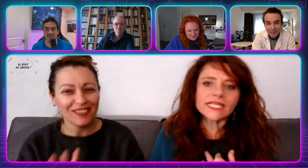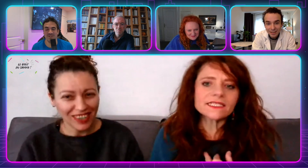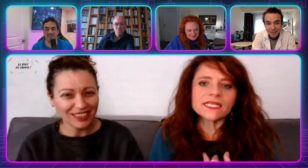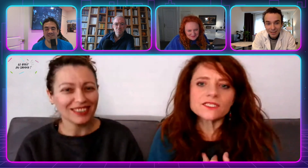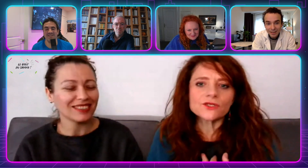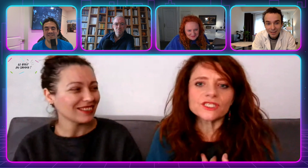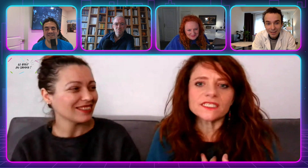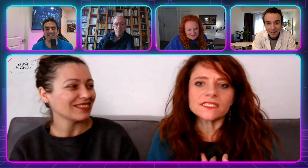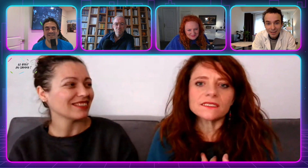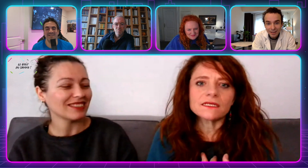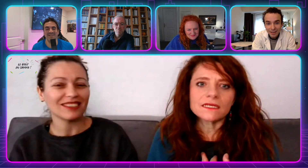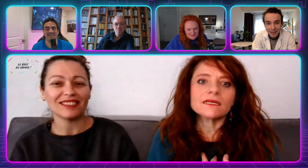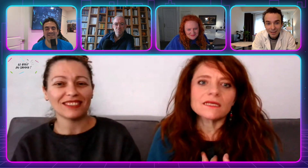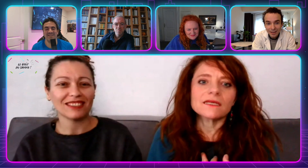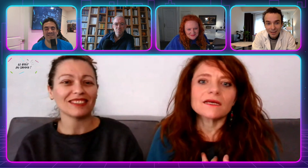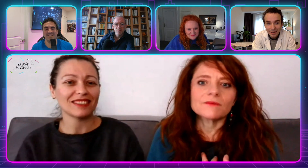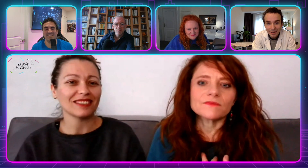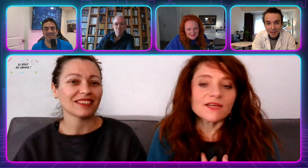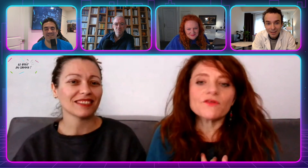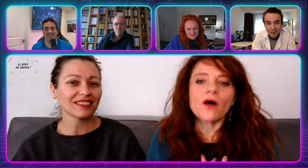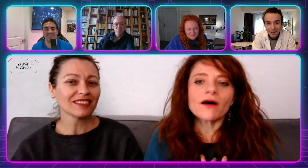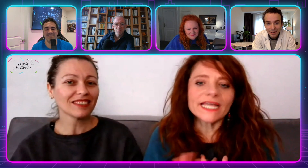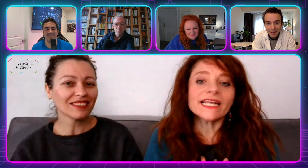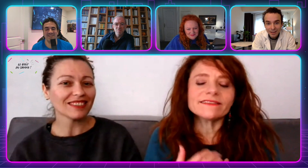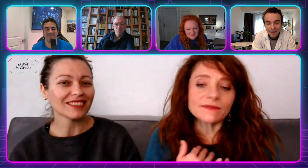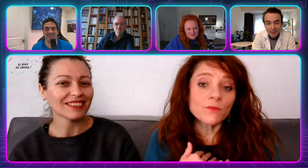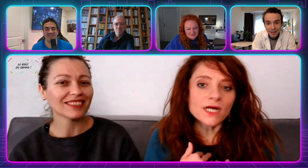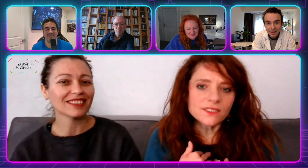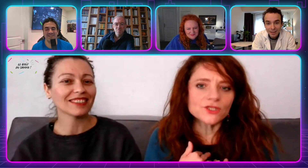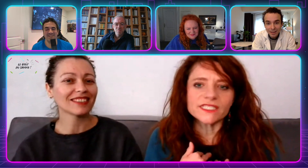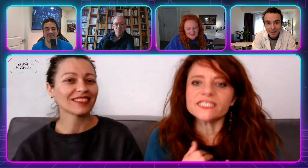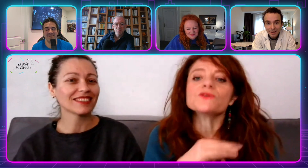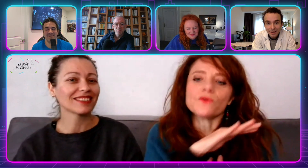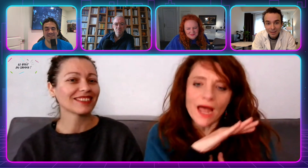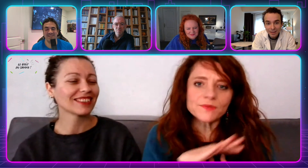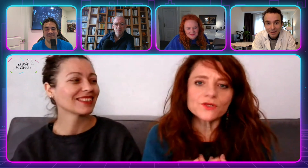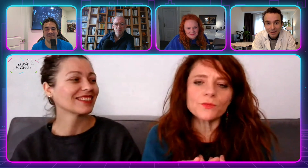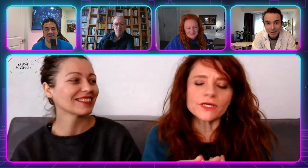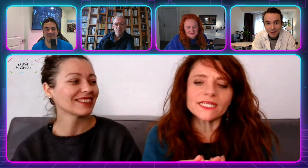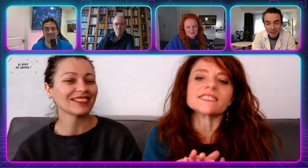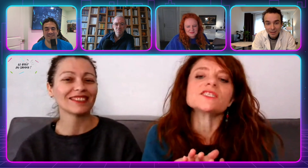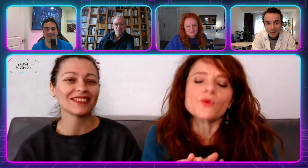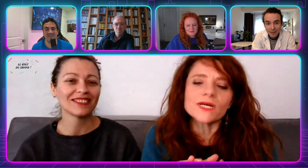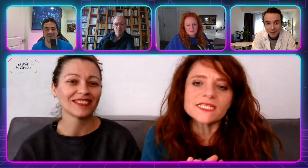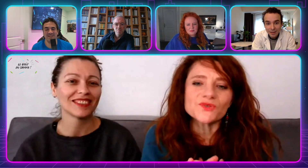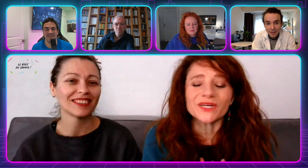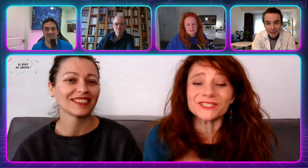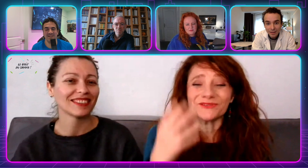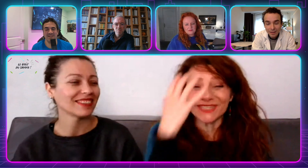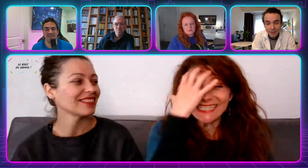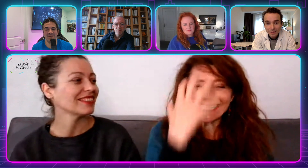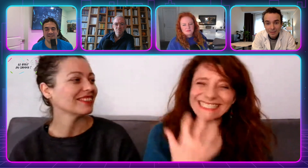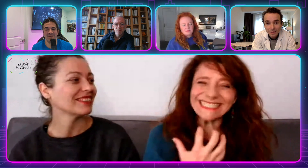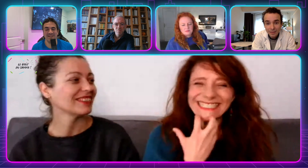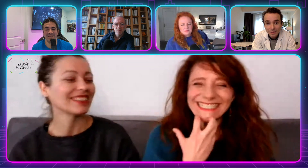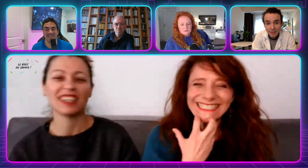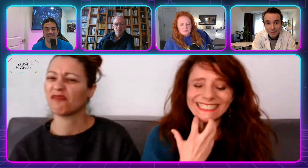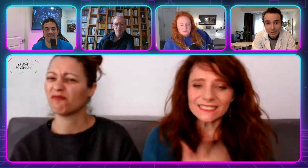ça l'opposer. veut rien dire. Ça veut, en réalité, moi, ce que j'ai dit ne veut absolument rien dire. Si je croise un sourd et que j'y